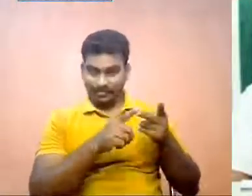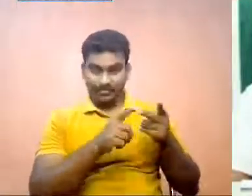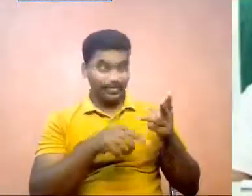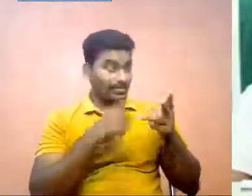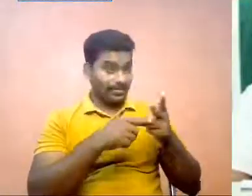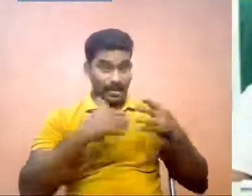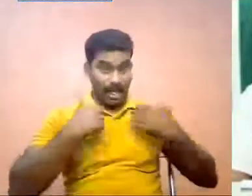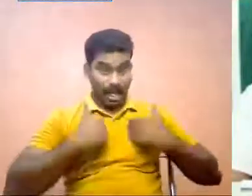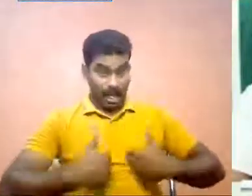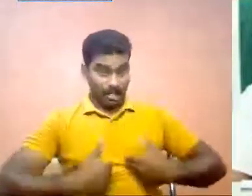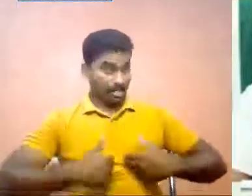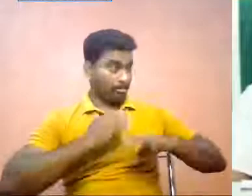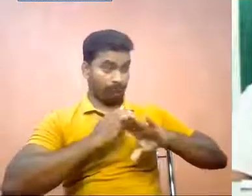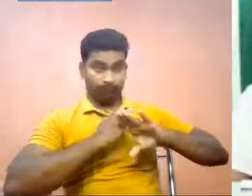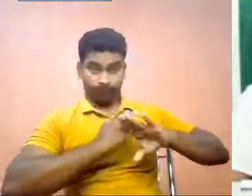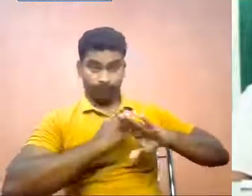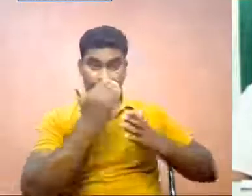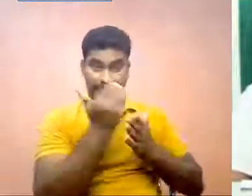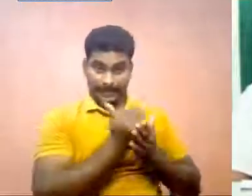അവരുടെ ആരോഗ്യം സംരക്ഷിക്കൽ,